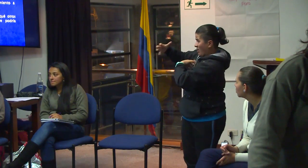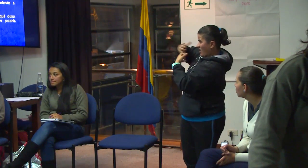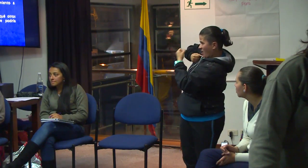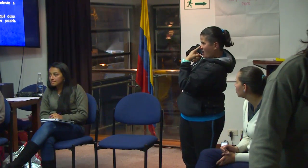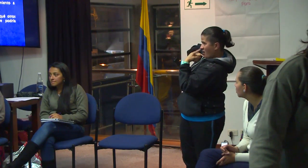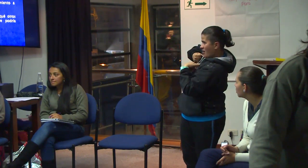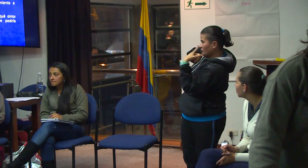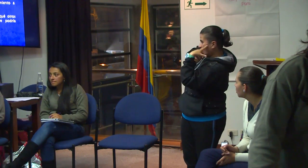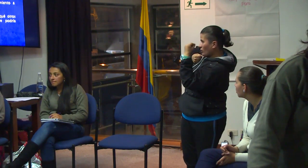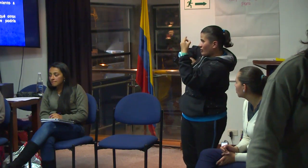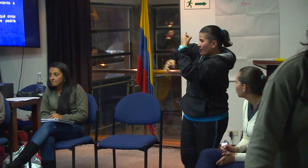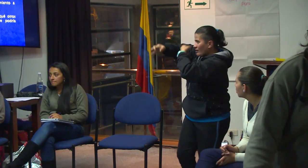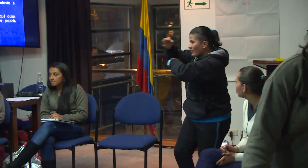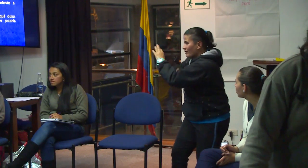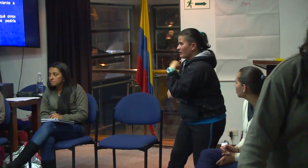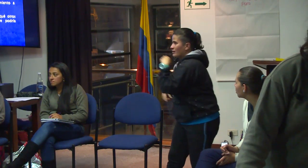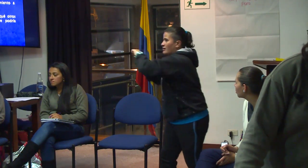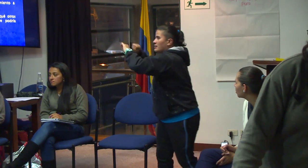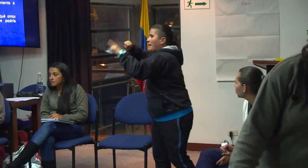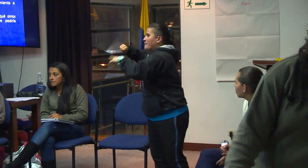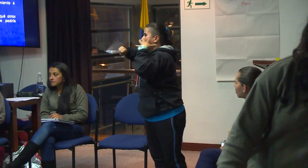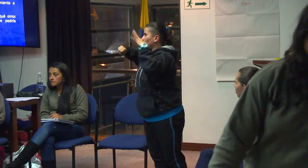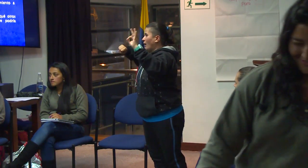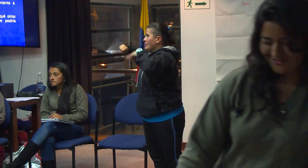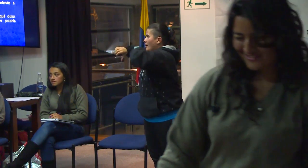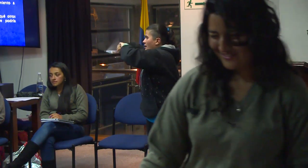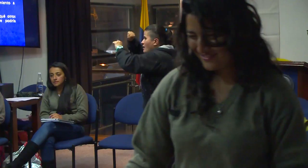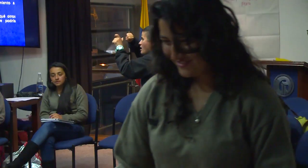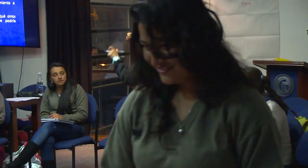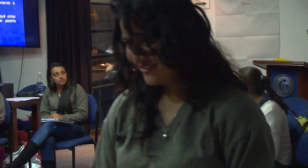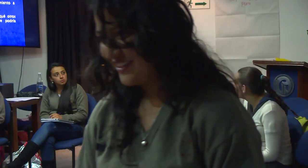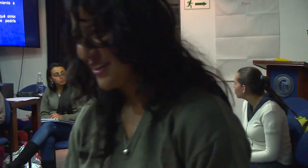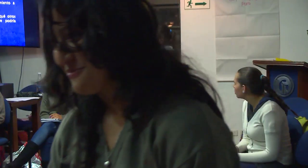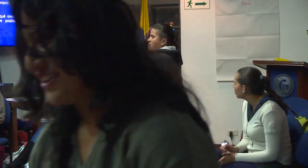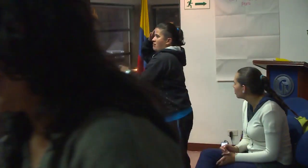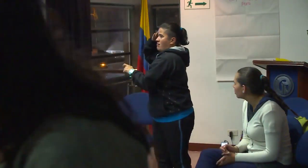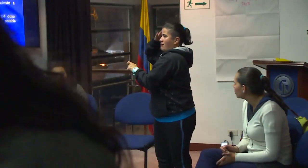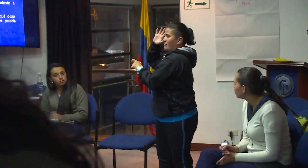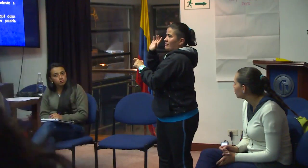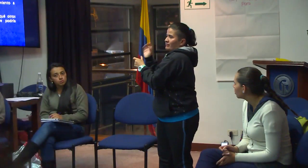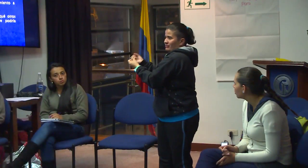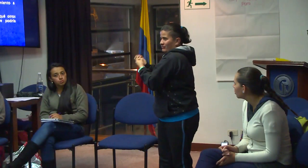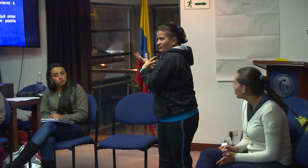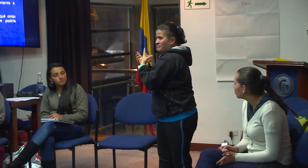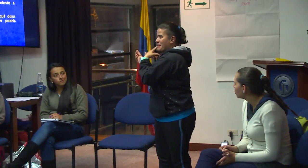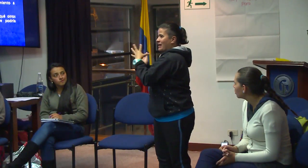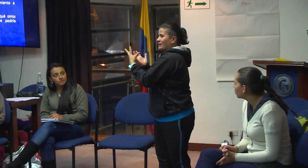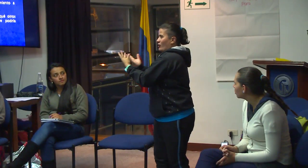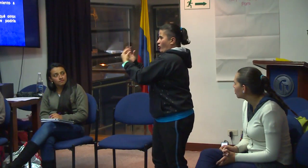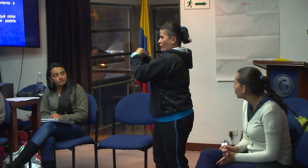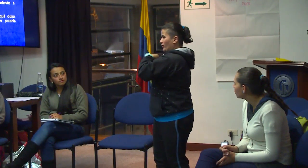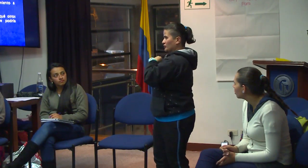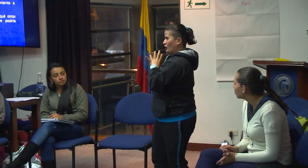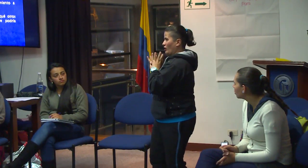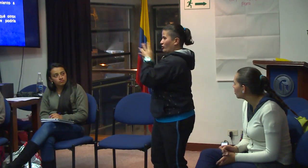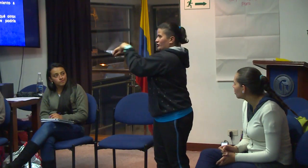como si fuera una exploración de los oyentes. Los oyentes nos exploran todo el tiempo. Y el sordo también puede explorar a la comunidad oyente. O sea, se